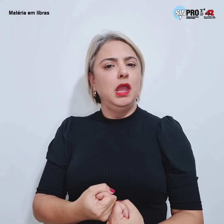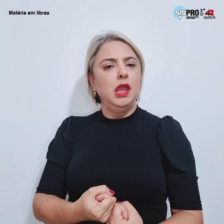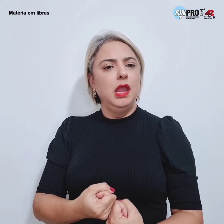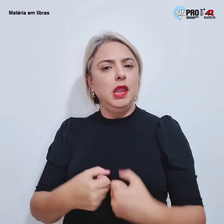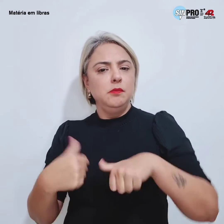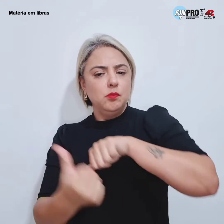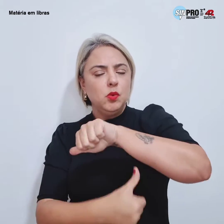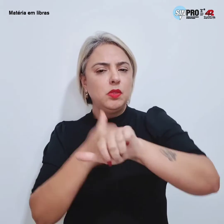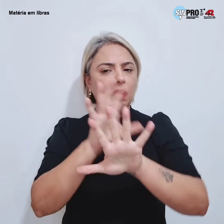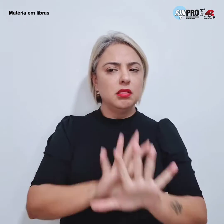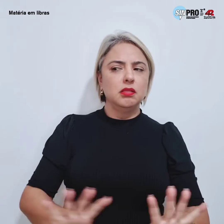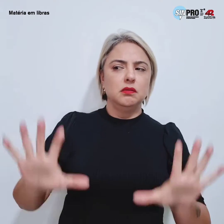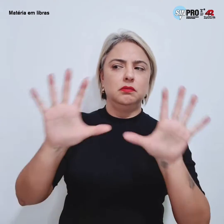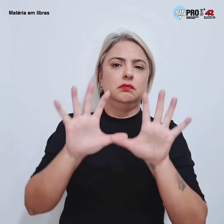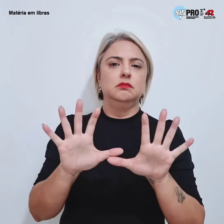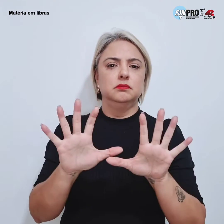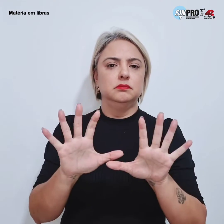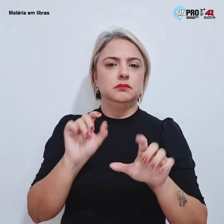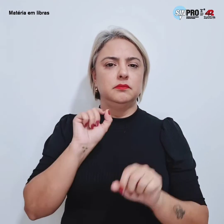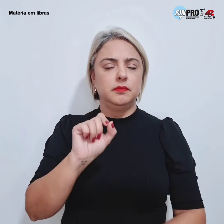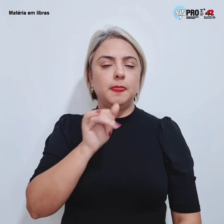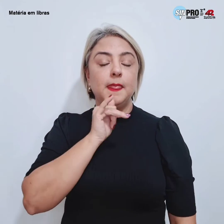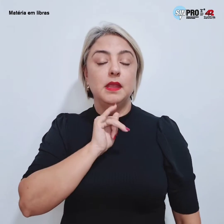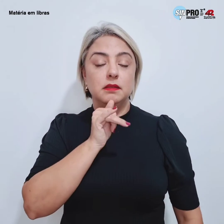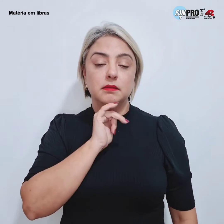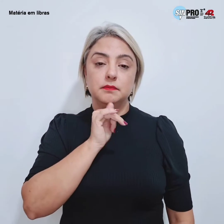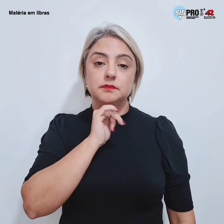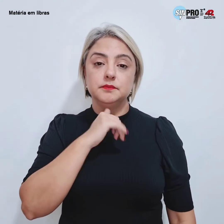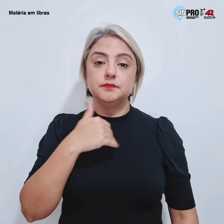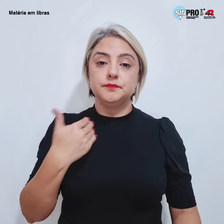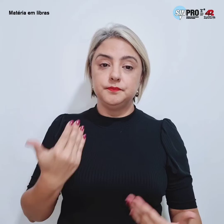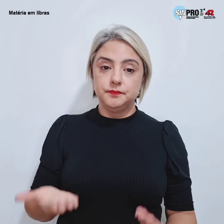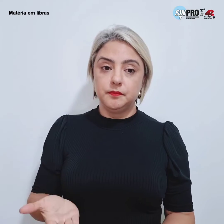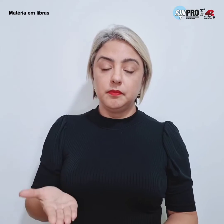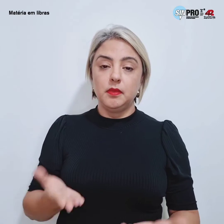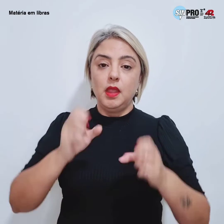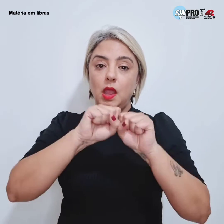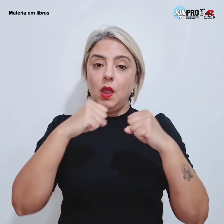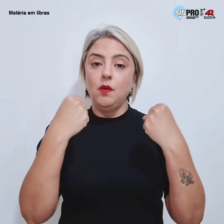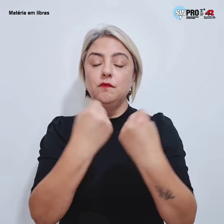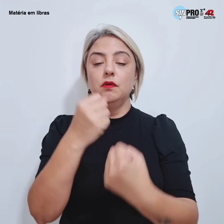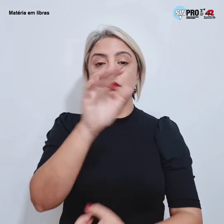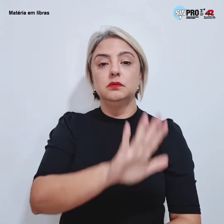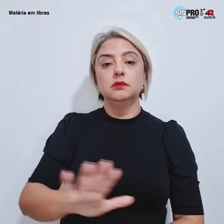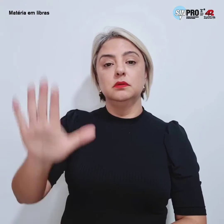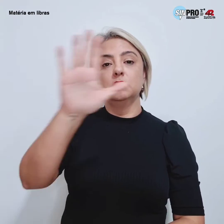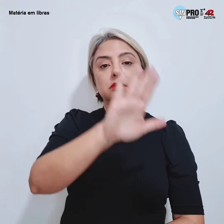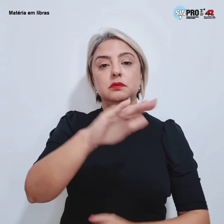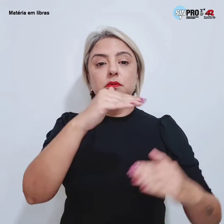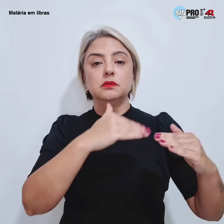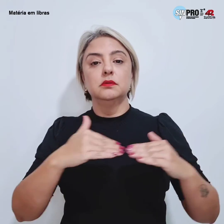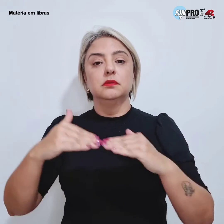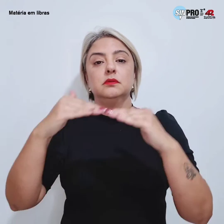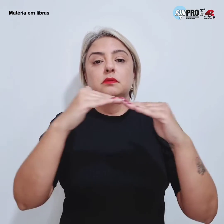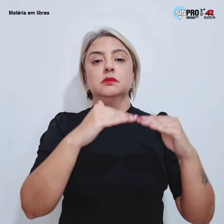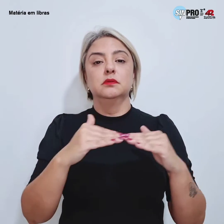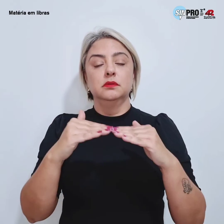cenário. Exemplo disso é o Fórum Nacional pela Democratização da